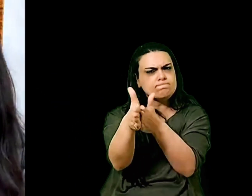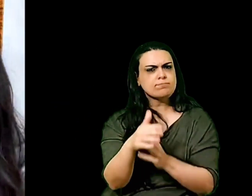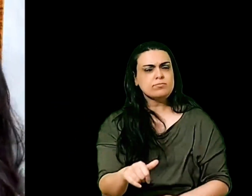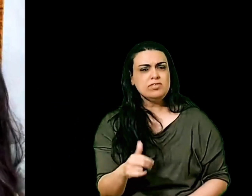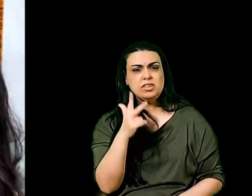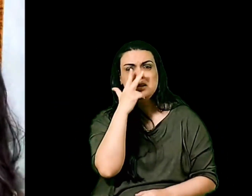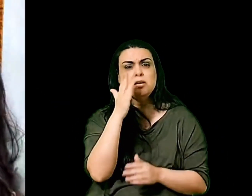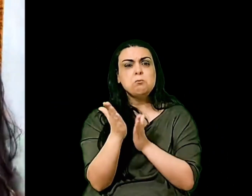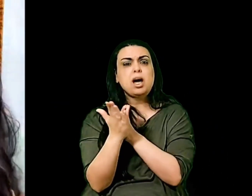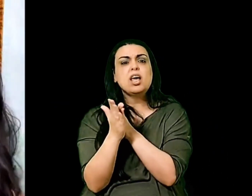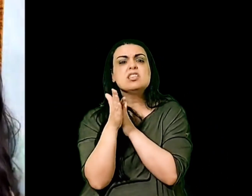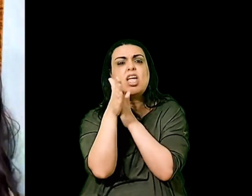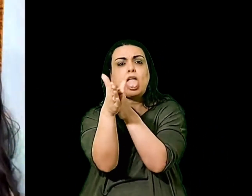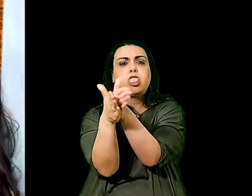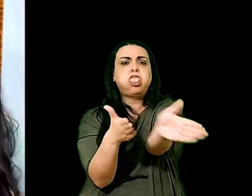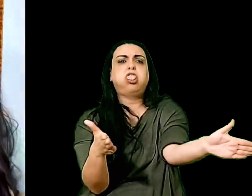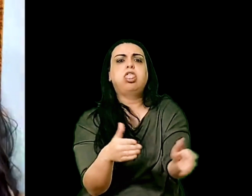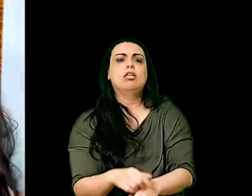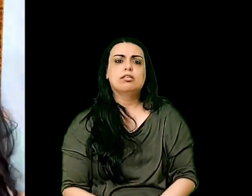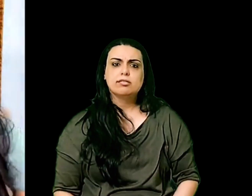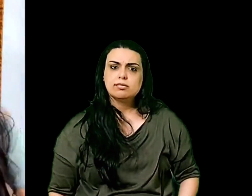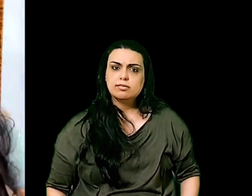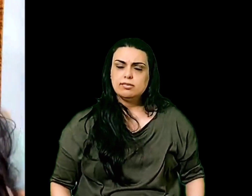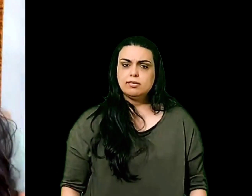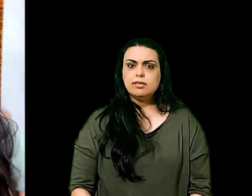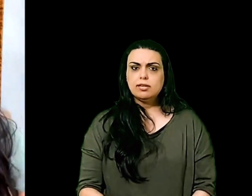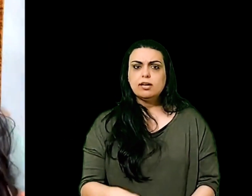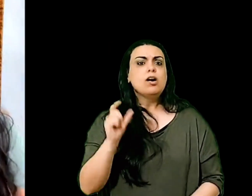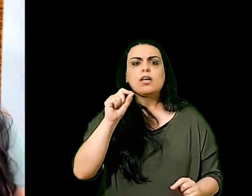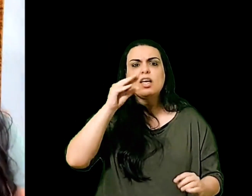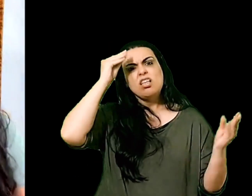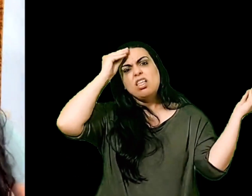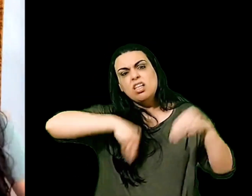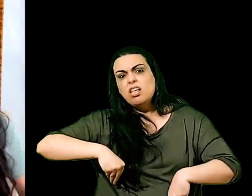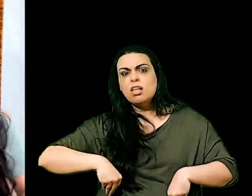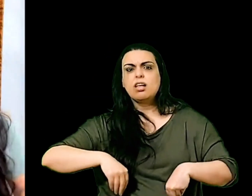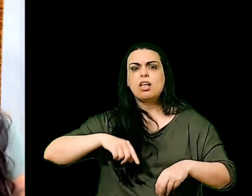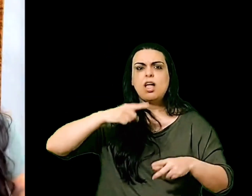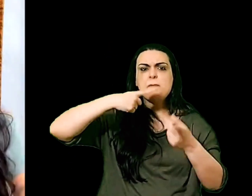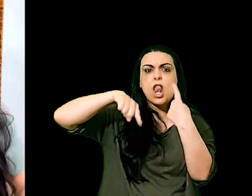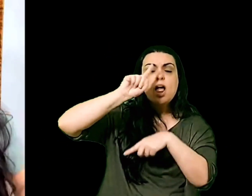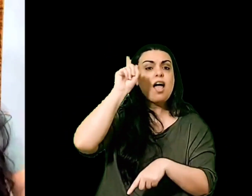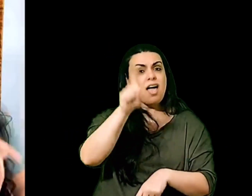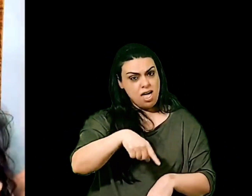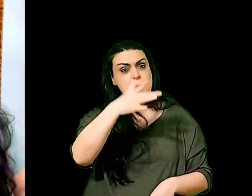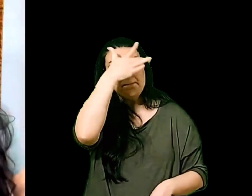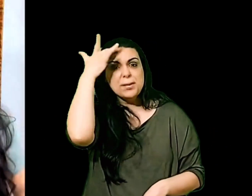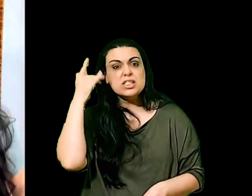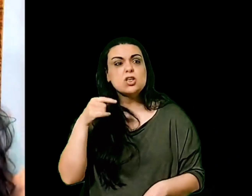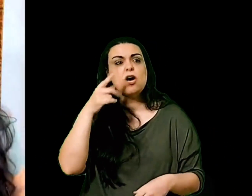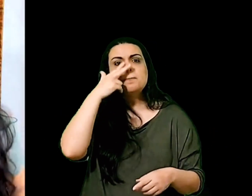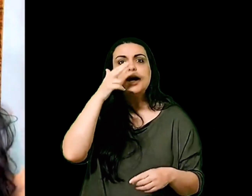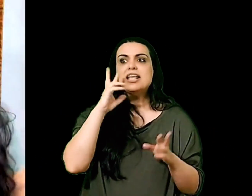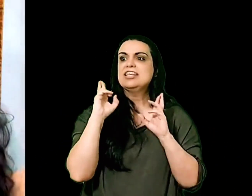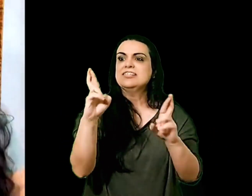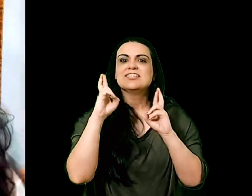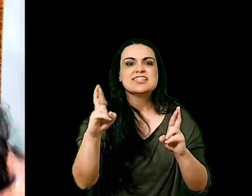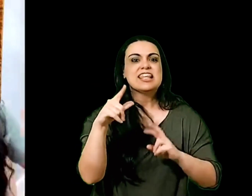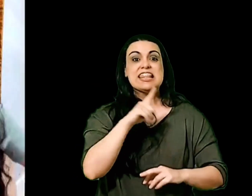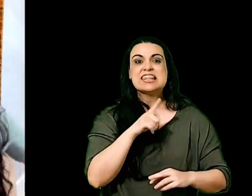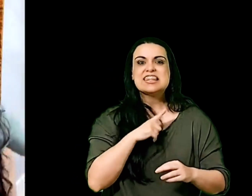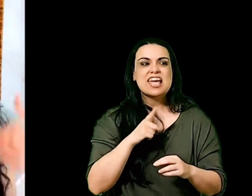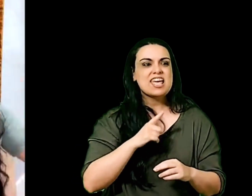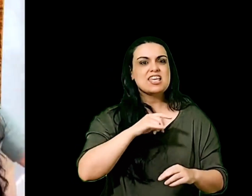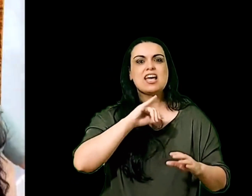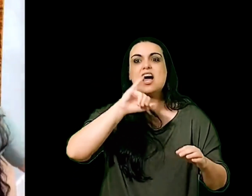termo, em algumas versões no grego, vai dizer negligente. Quem é o negligente? É o procrastinador.